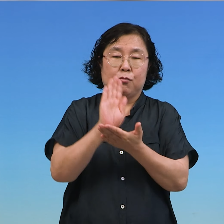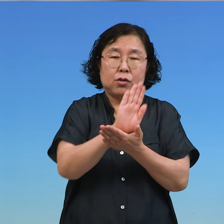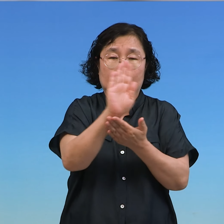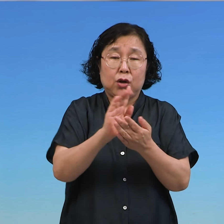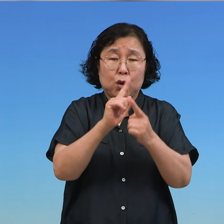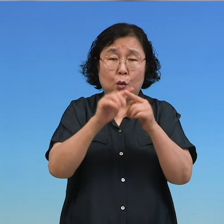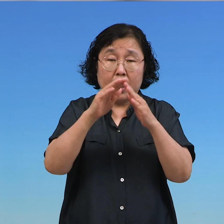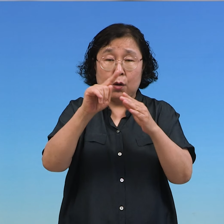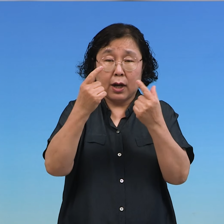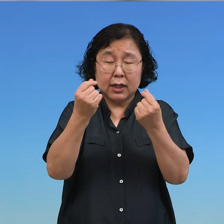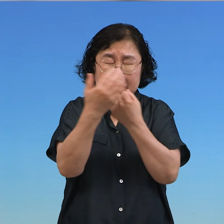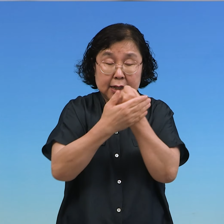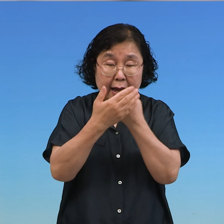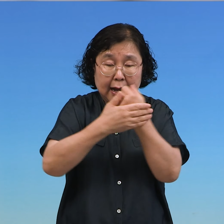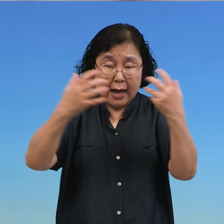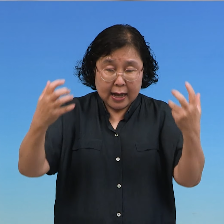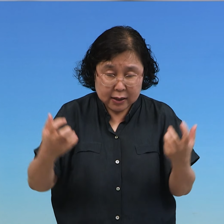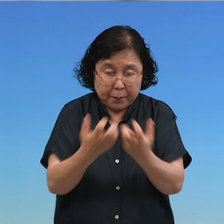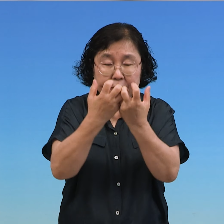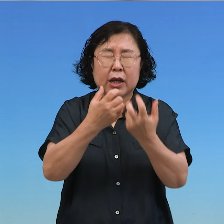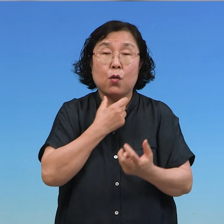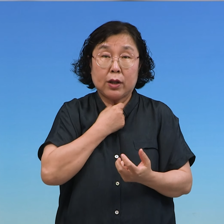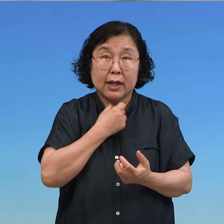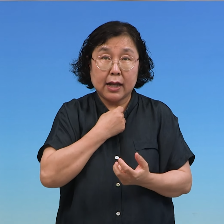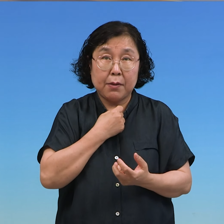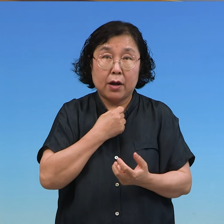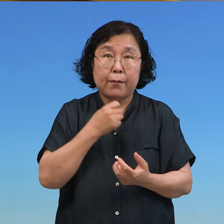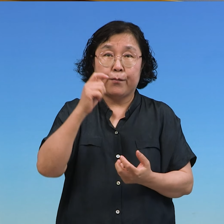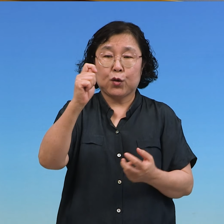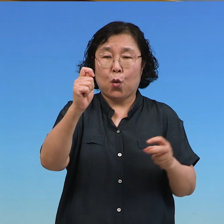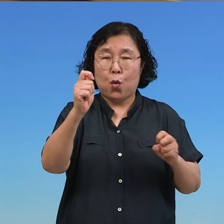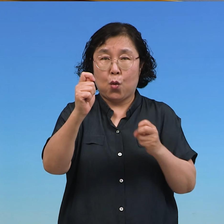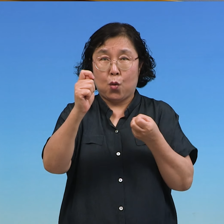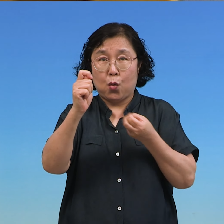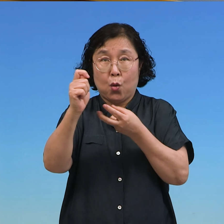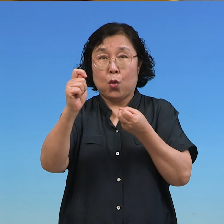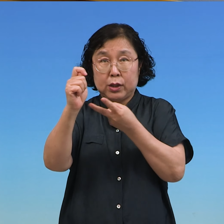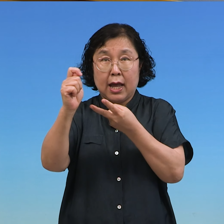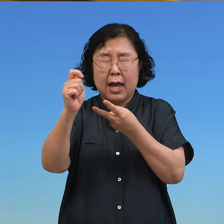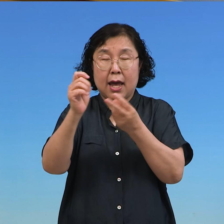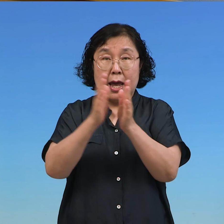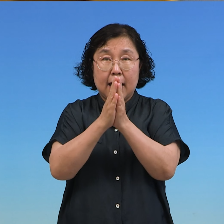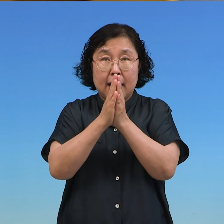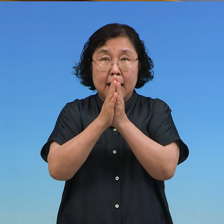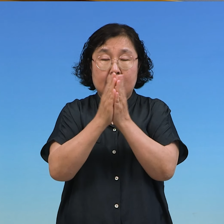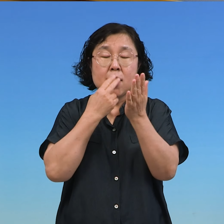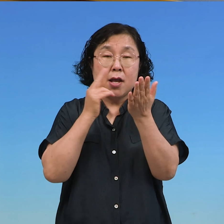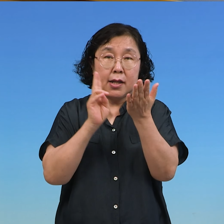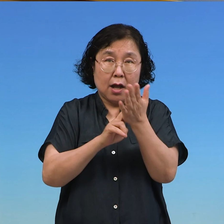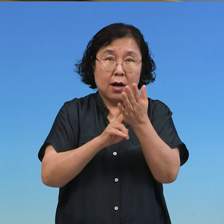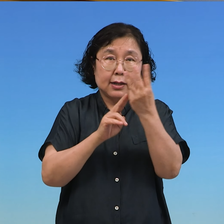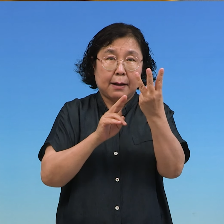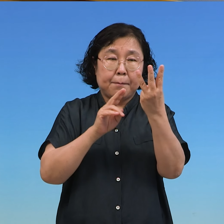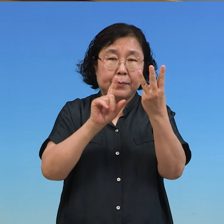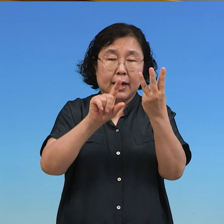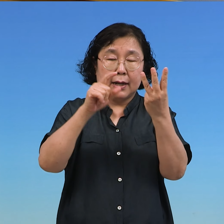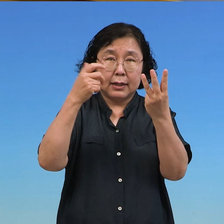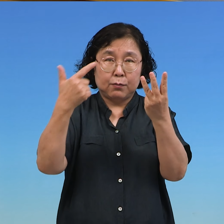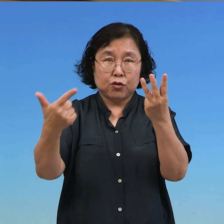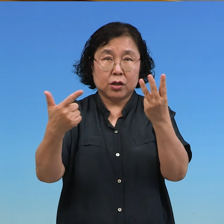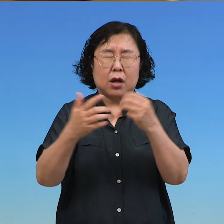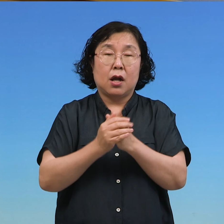되기를 원한다면 오늘 본문 골로서 3장 16절 그리스도의 말씀이 너희 속에 풍성이